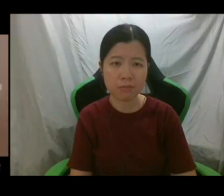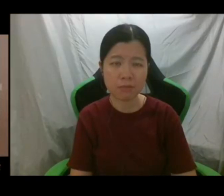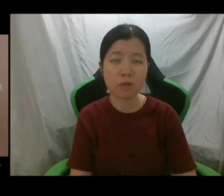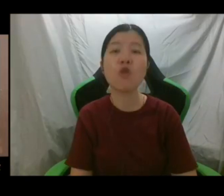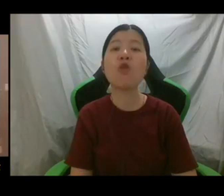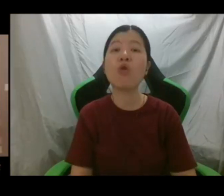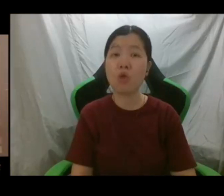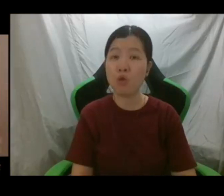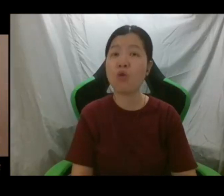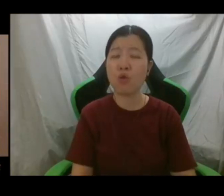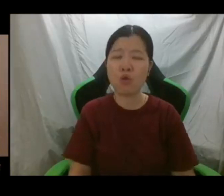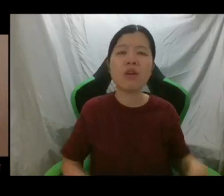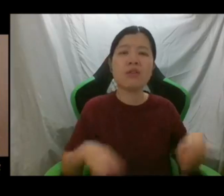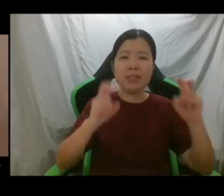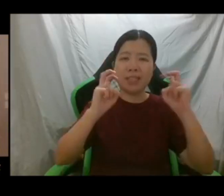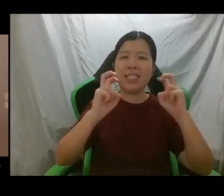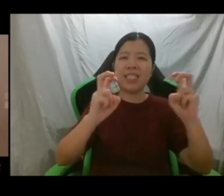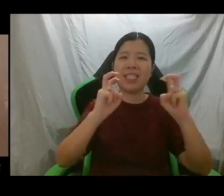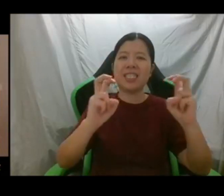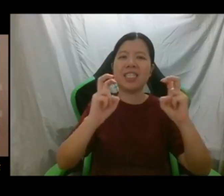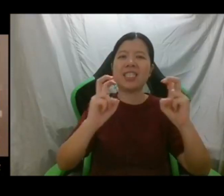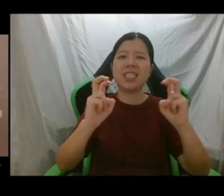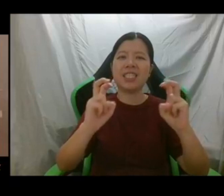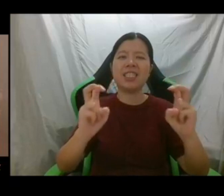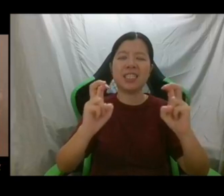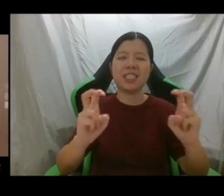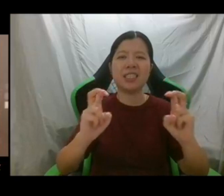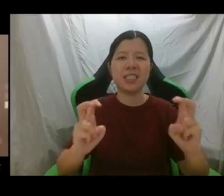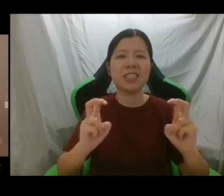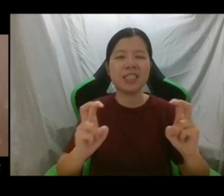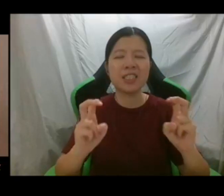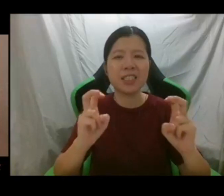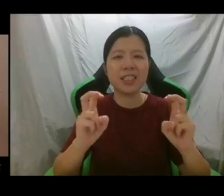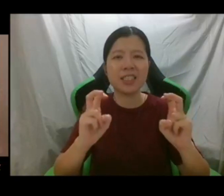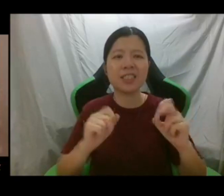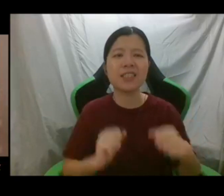哦，係港鐵啊！